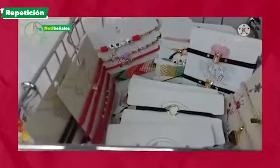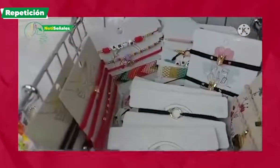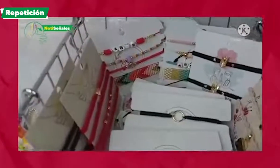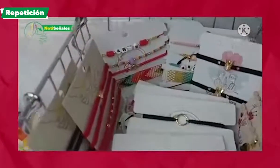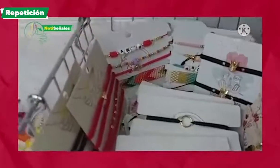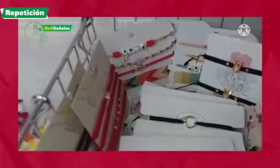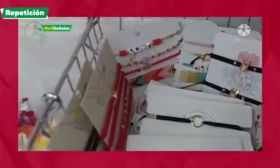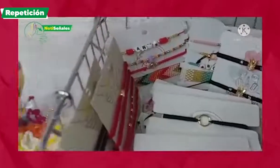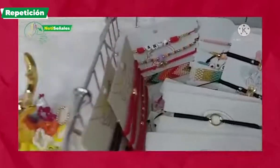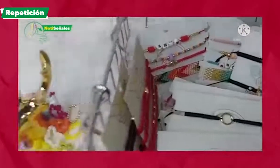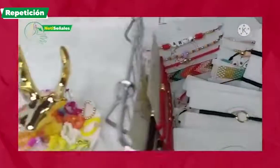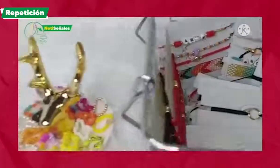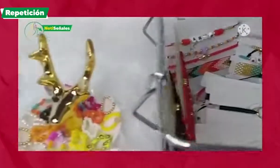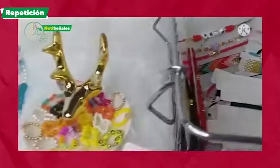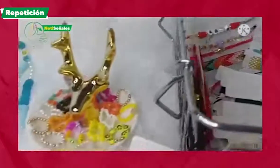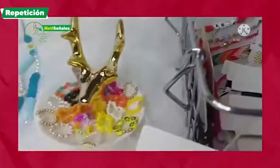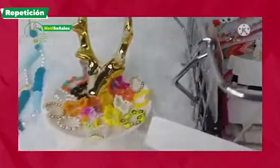las las en nos llamó